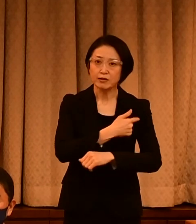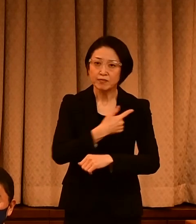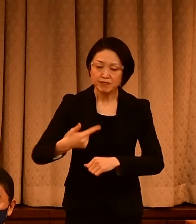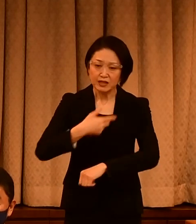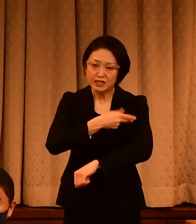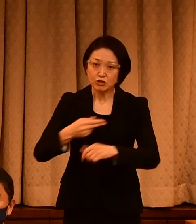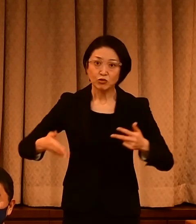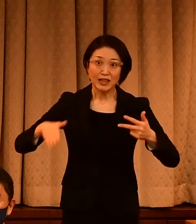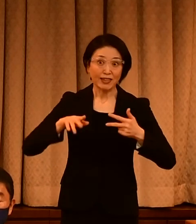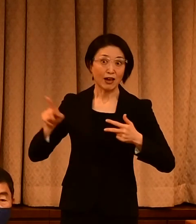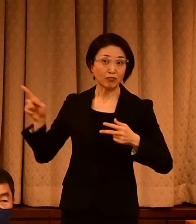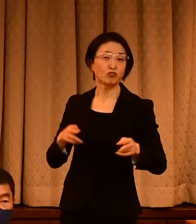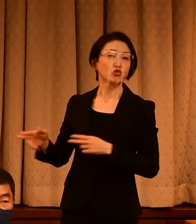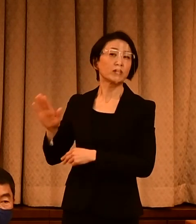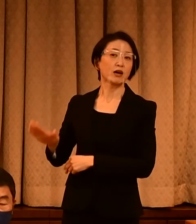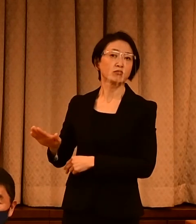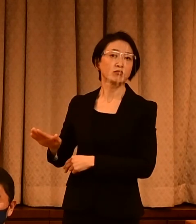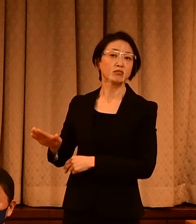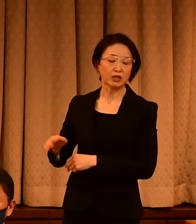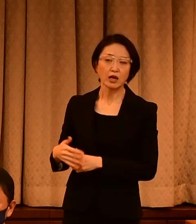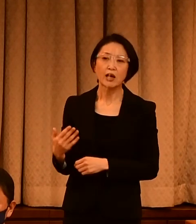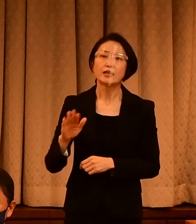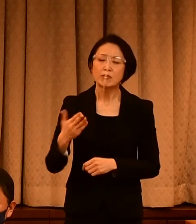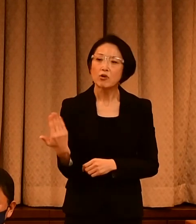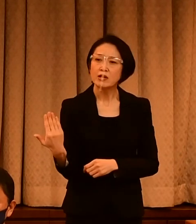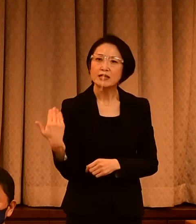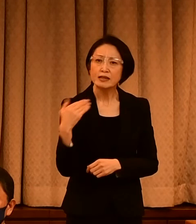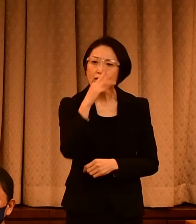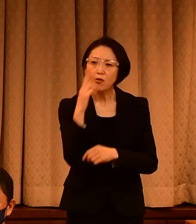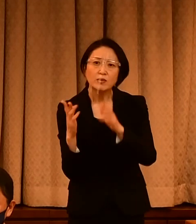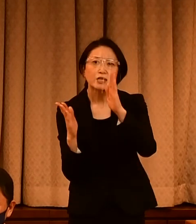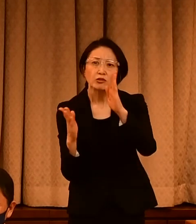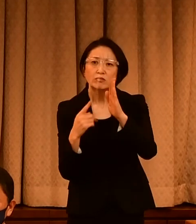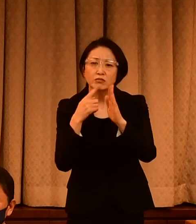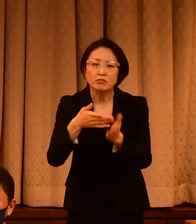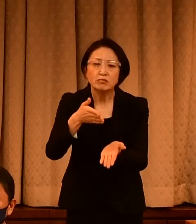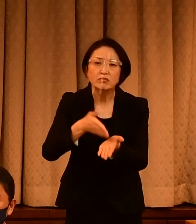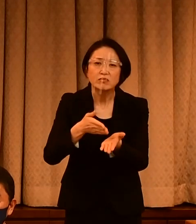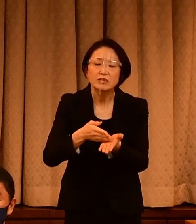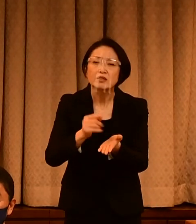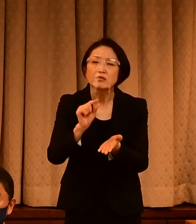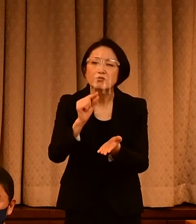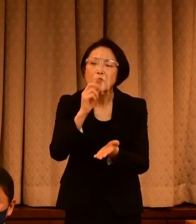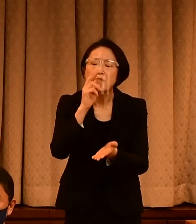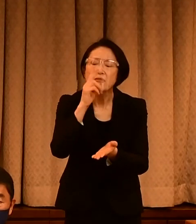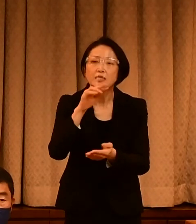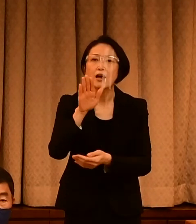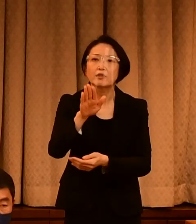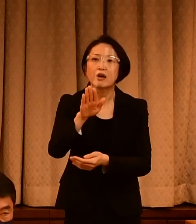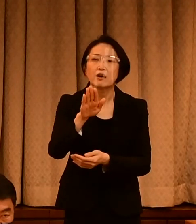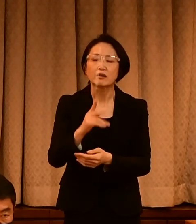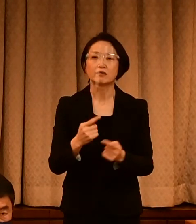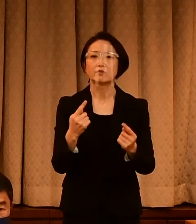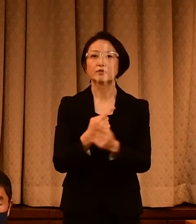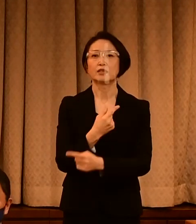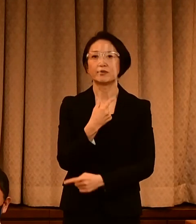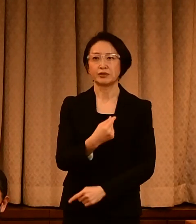くということでありますので、先ほどの記者会見でちょっと私の発言間違えておりましたので、訂正をさせていただきたいというふうに思